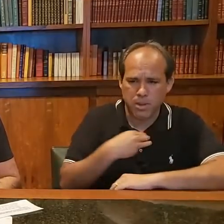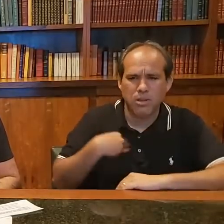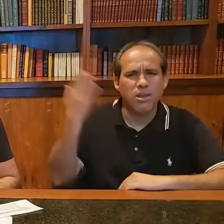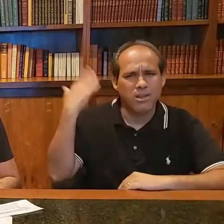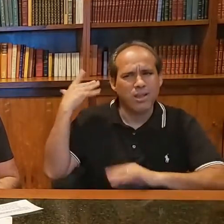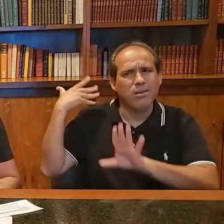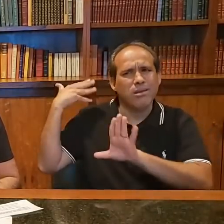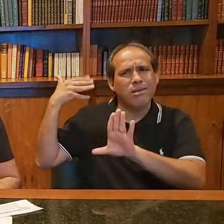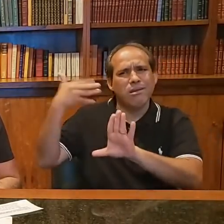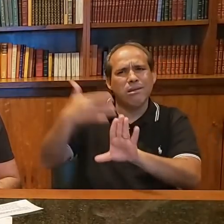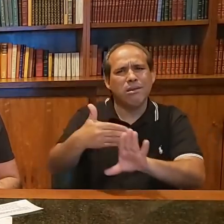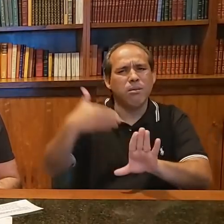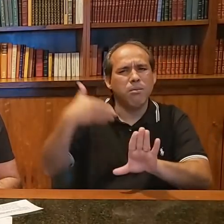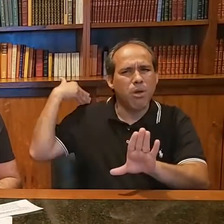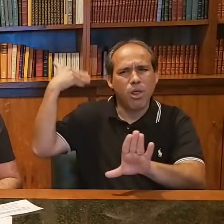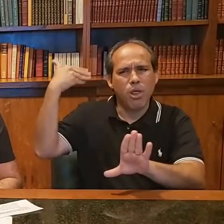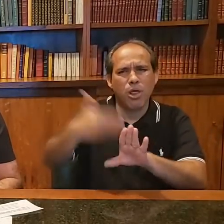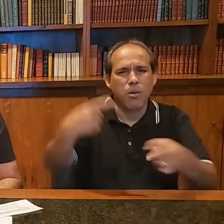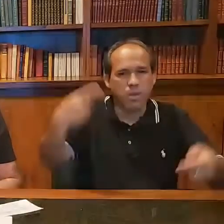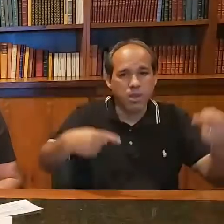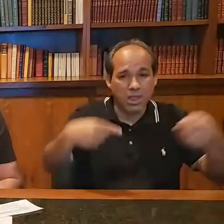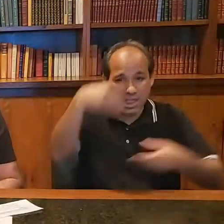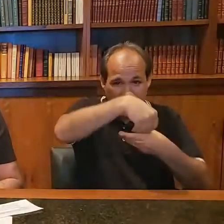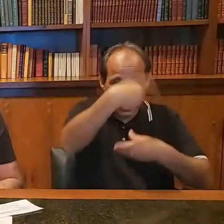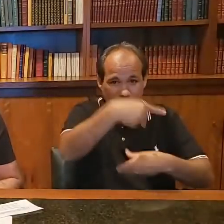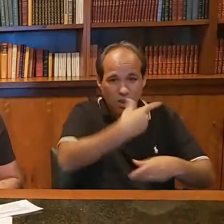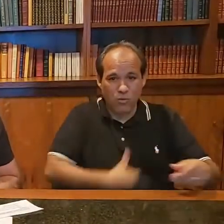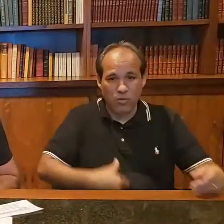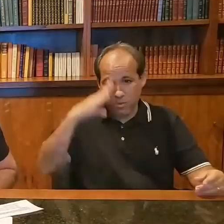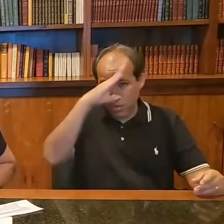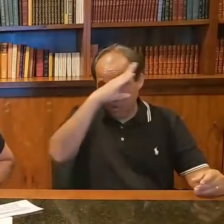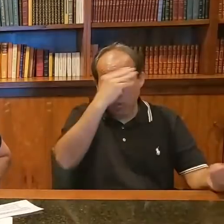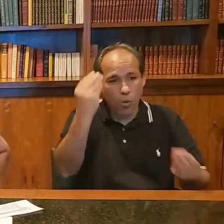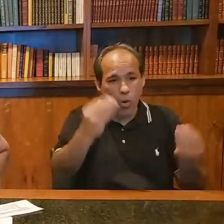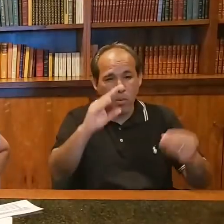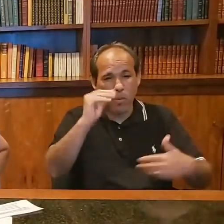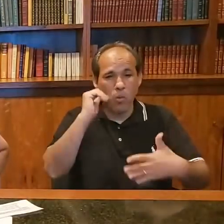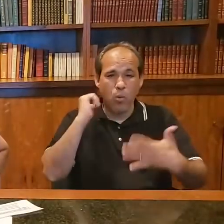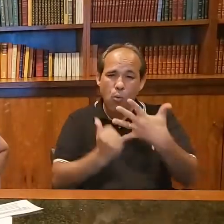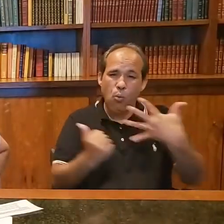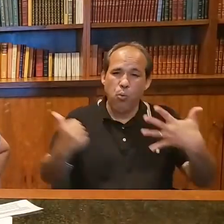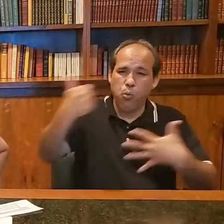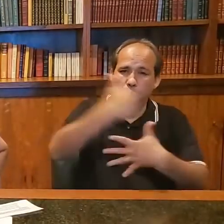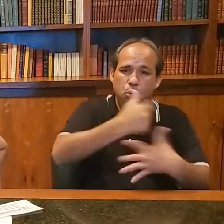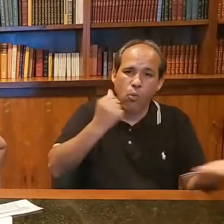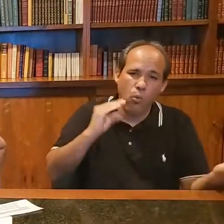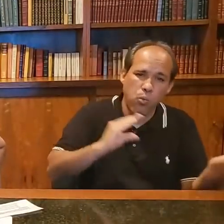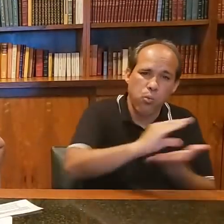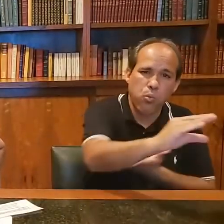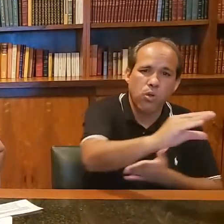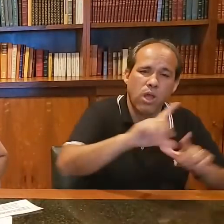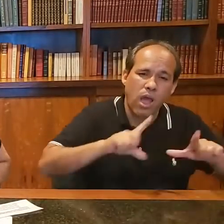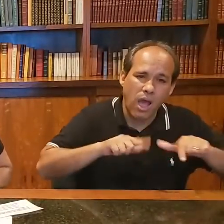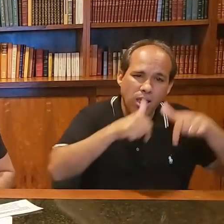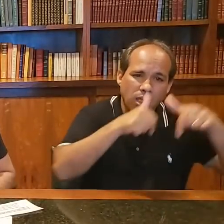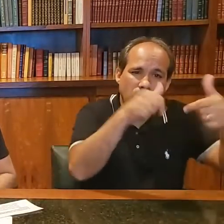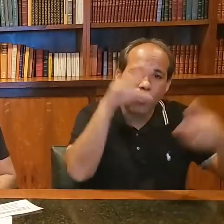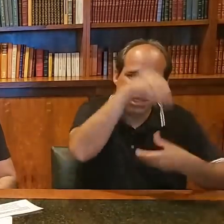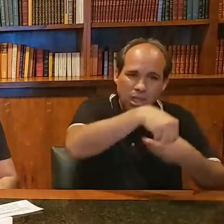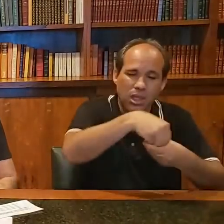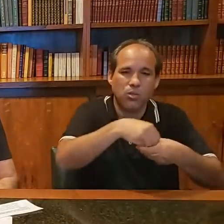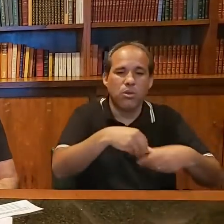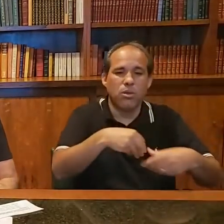antigo no governo do próprio presidente Bolsonaro é sobre a prioridade de investimentos e ações do Ministério em vez